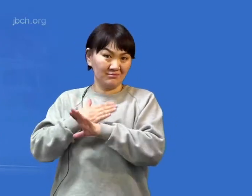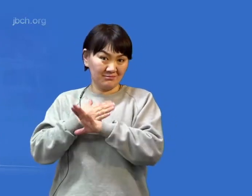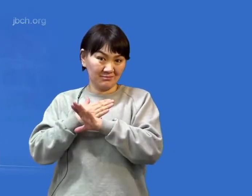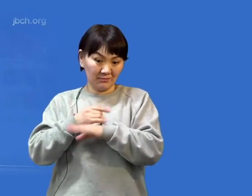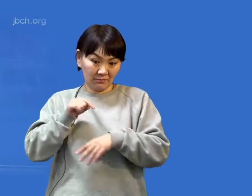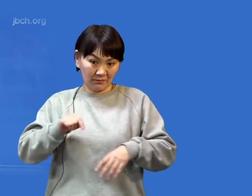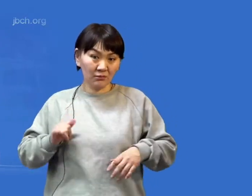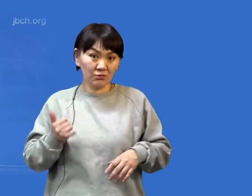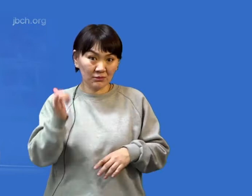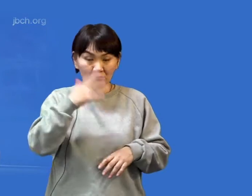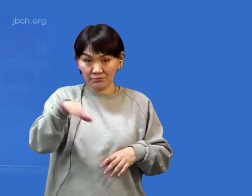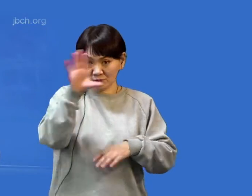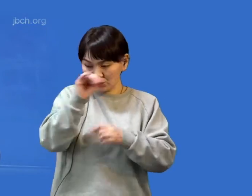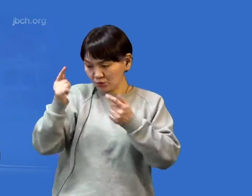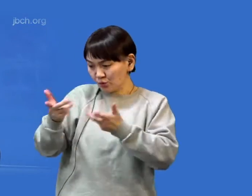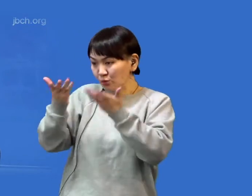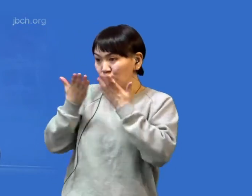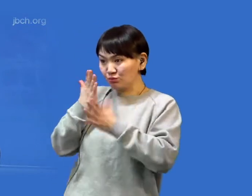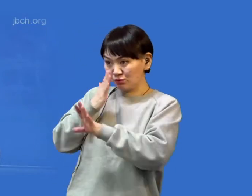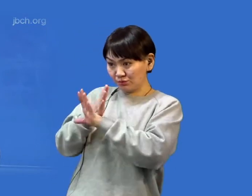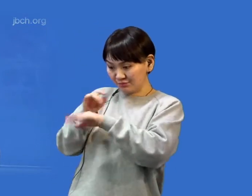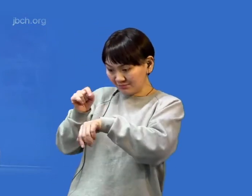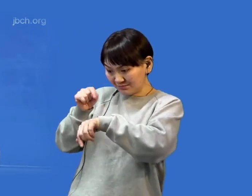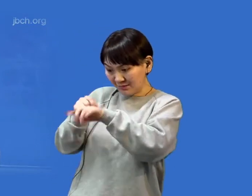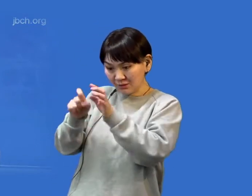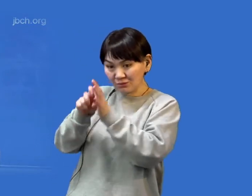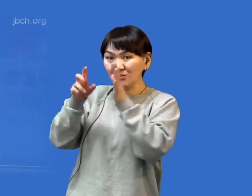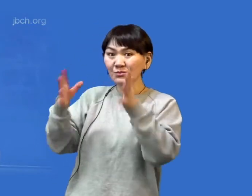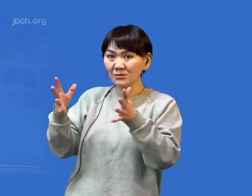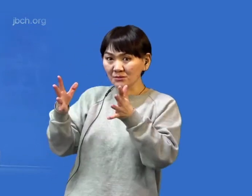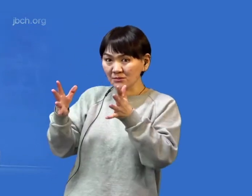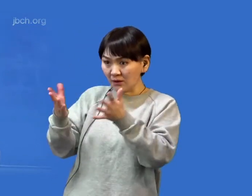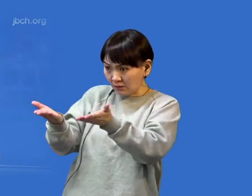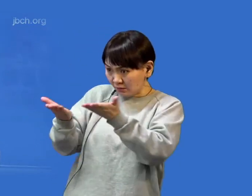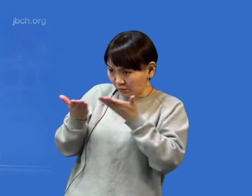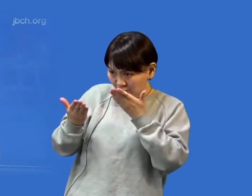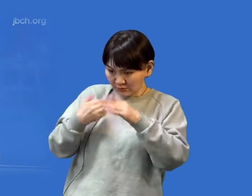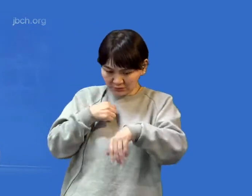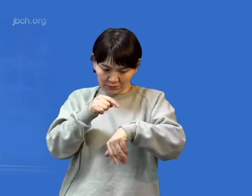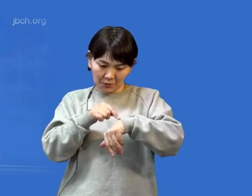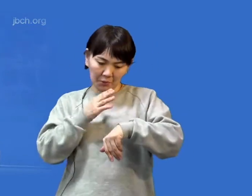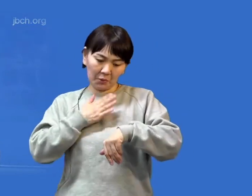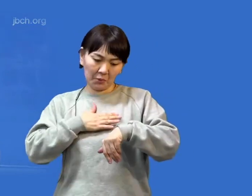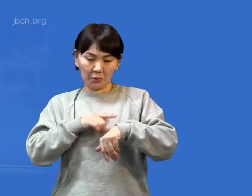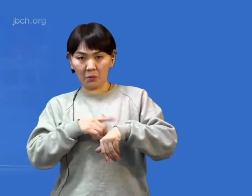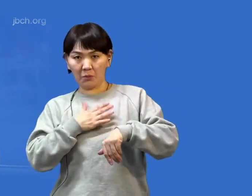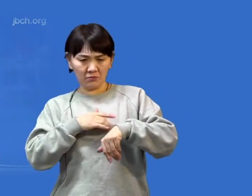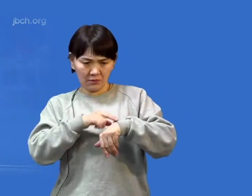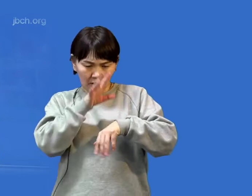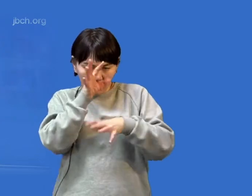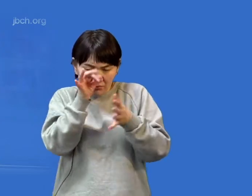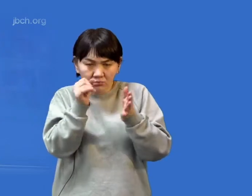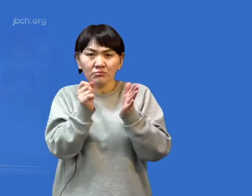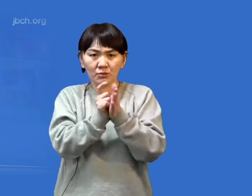Тийм учраас бид бүхэнд өгөгдсөн энэ цаг хугацаа дэндүү чухал юм. Цаг хугацаа богино байна.